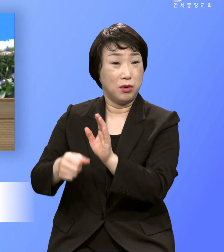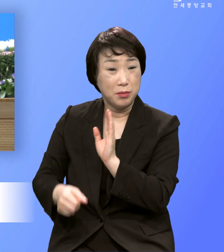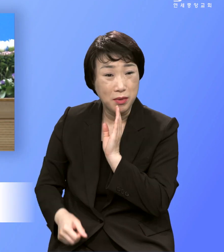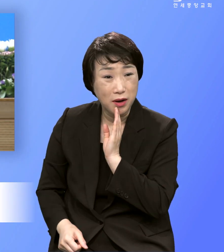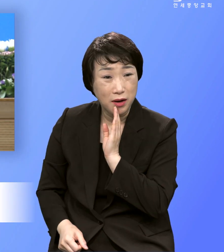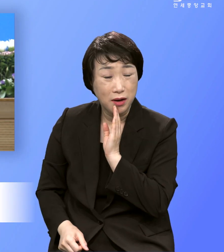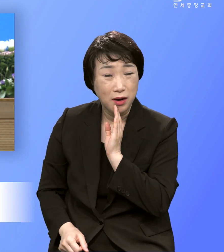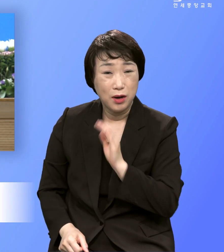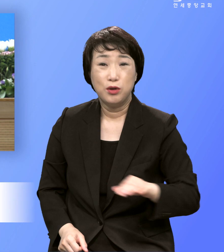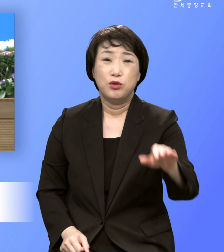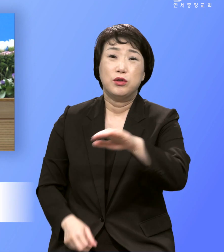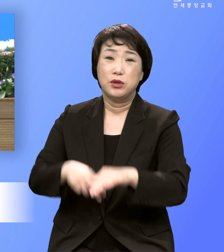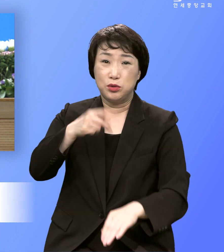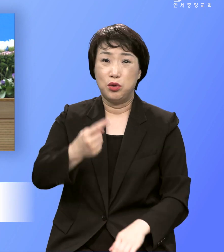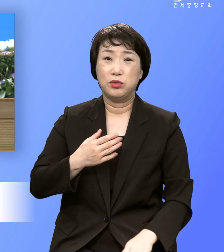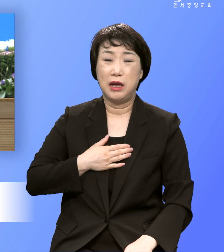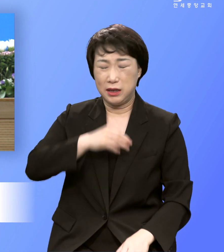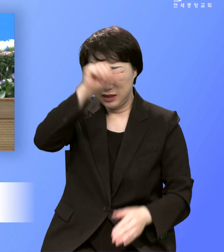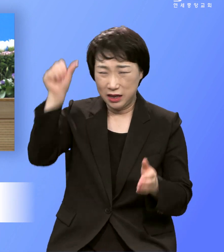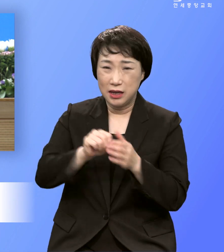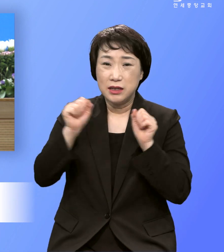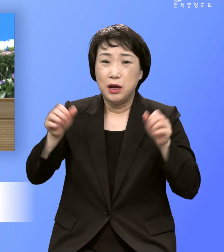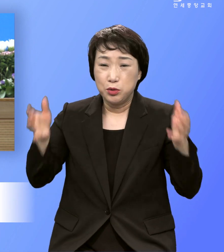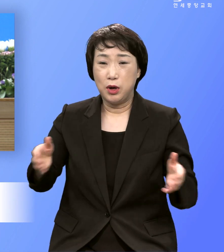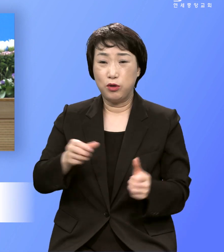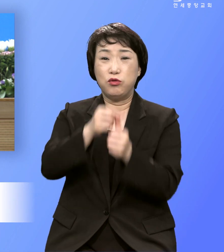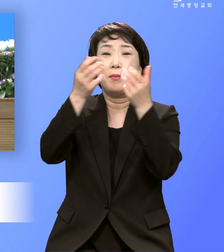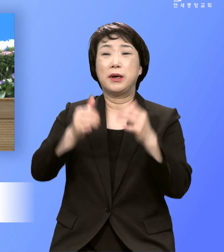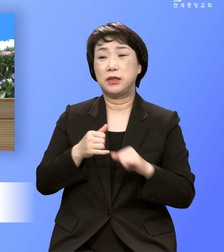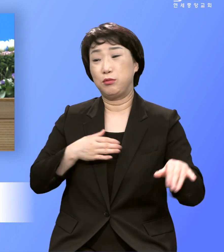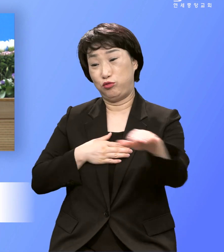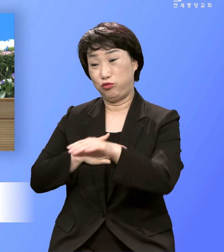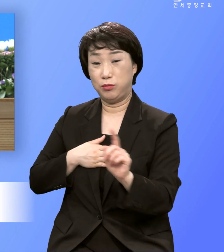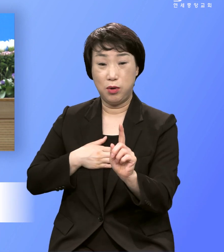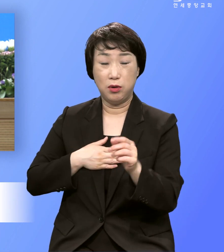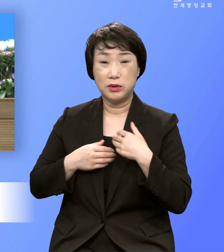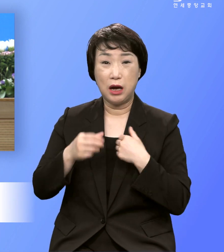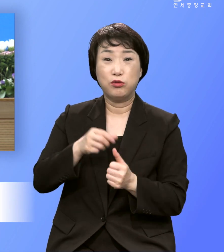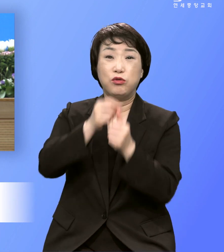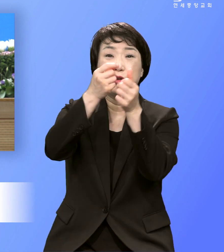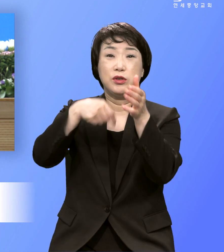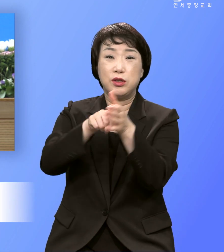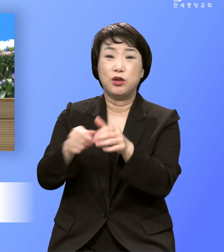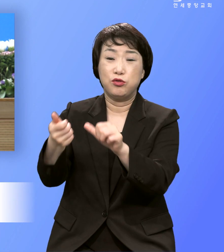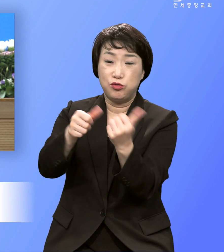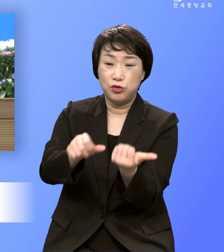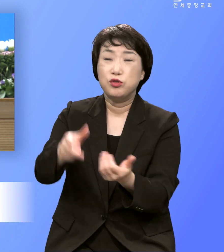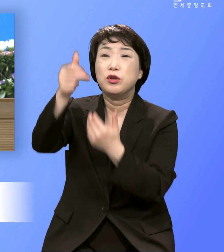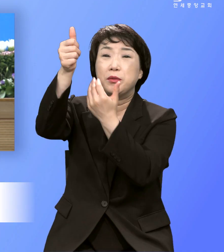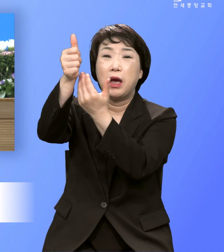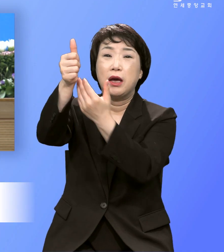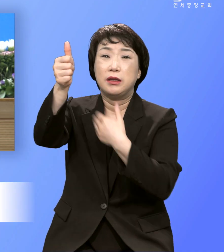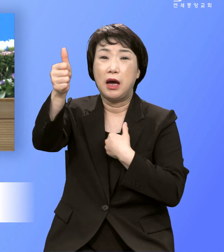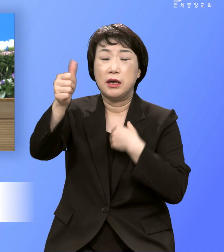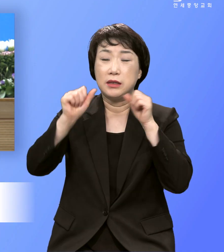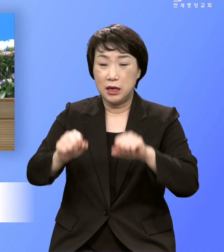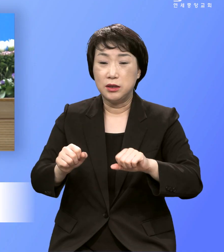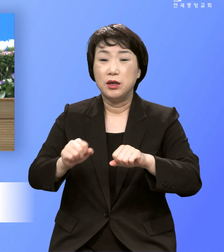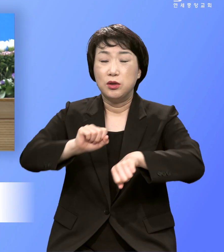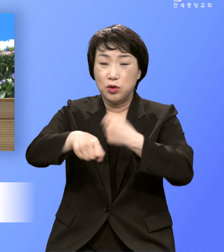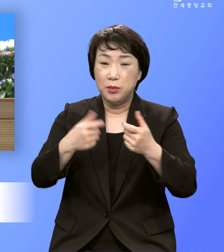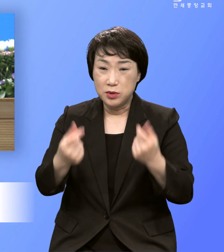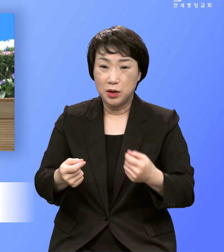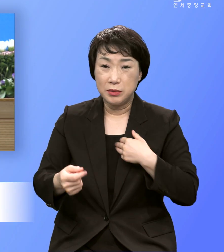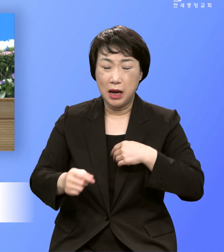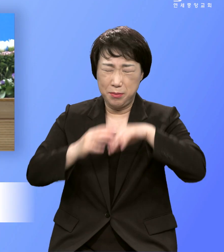했어. 우리도 우리 생애에 구원받은 자라면 나를 위해 죽어주신 주를 위해서 생축같이